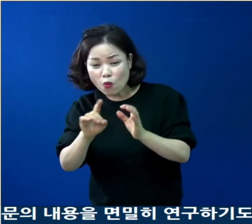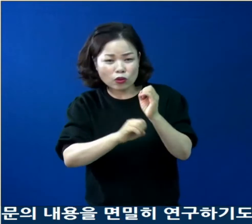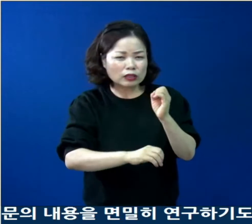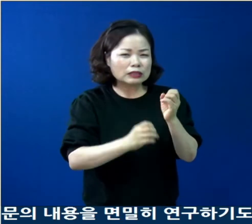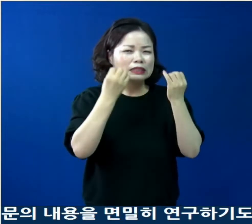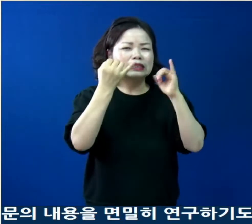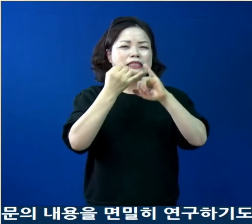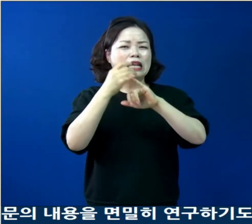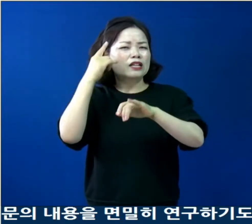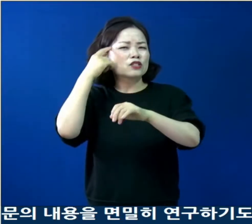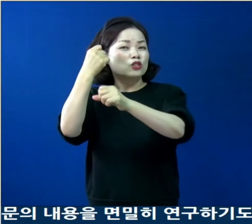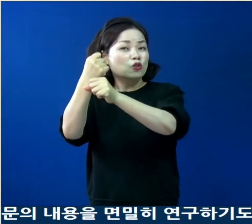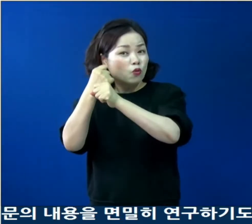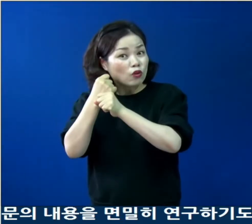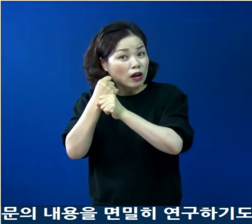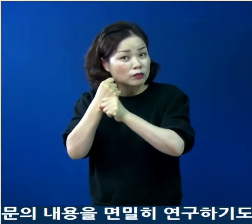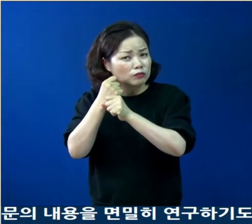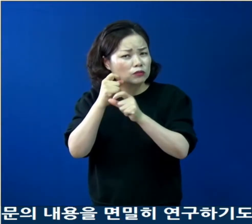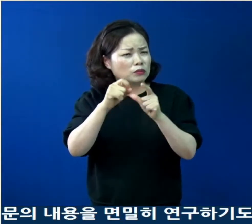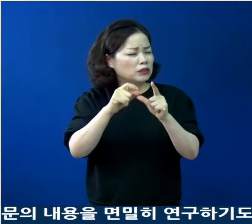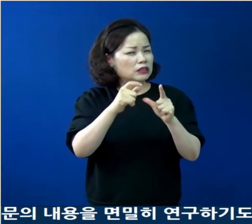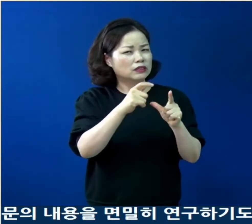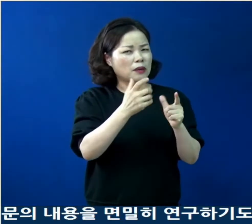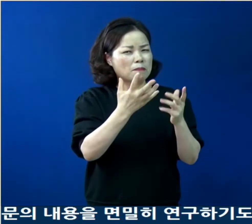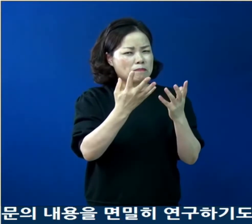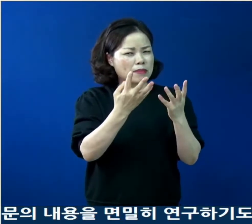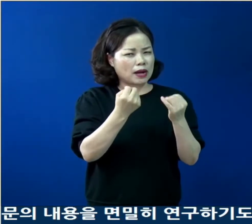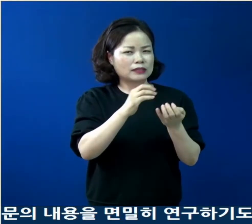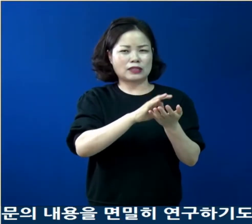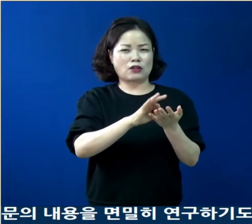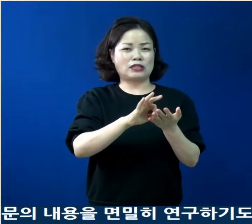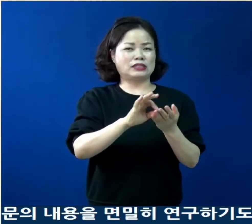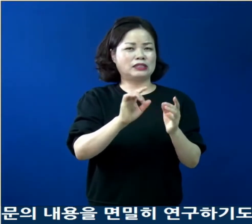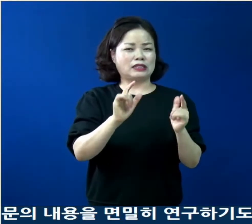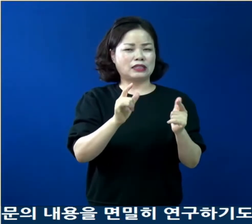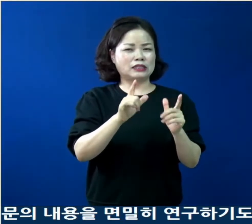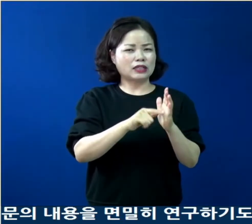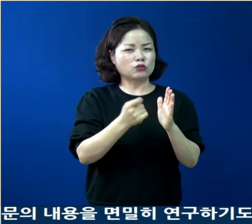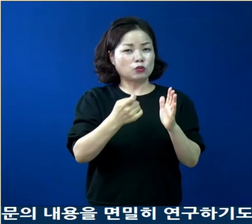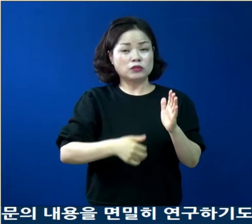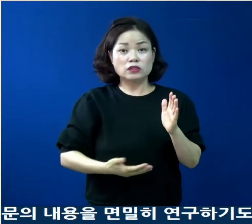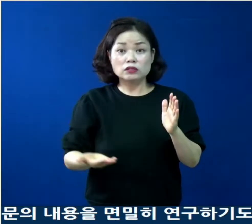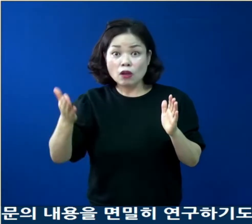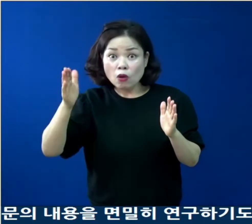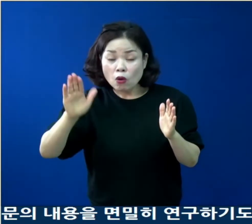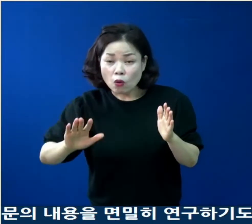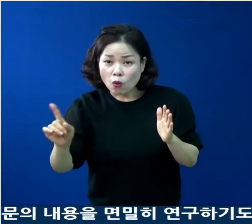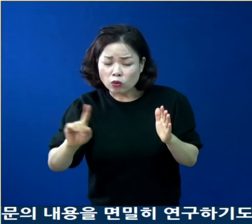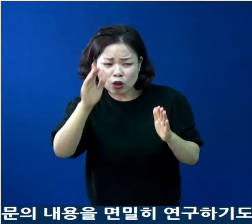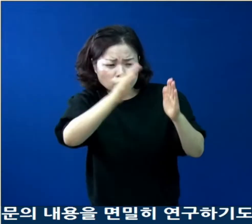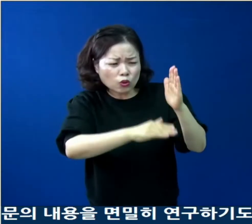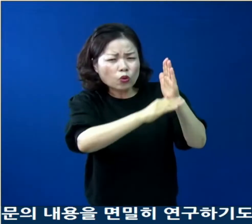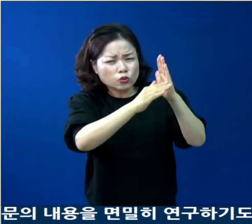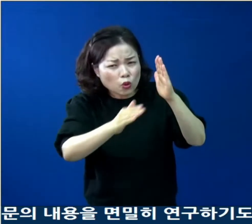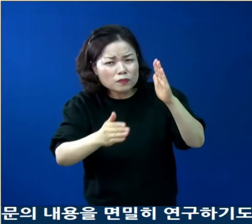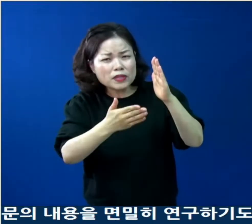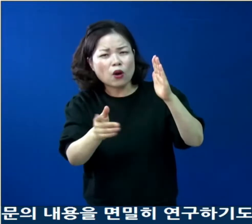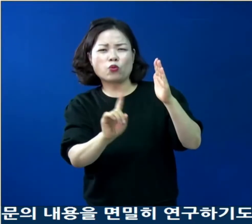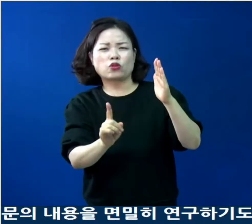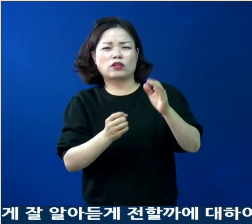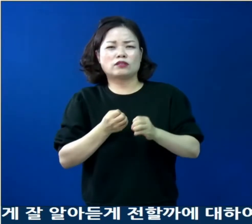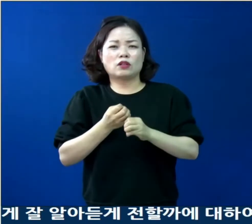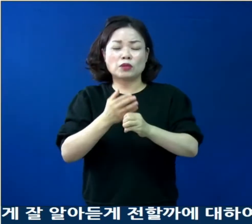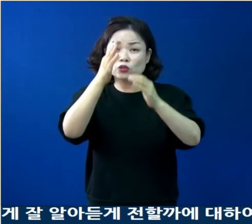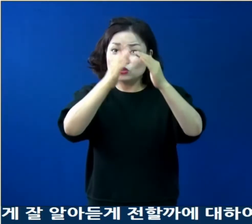신학이 어떻고 이런 걸 연구하는 데는요 그렇게 에너지는 들듭니다. 시간은 들어도요. 근데 이걸 어떻게 성도님들이 어떻게